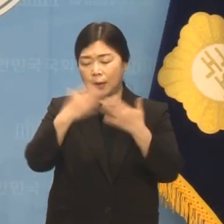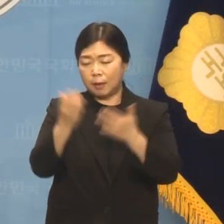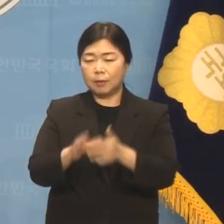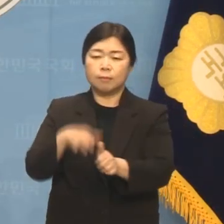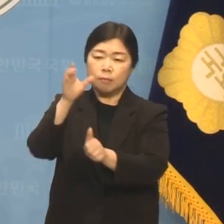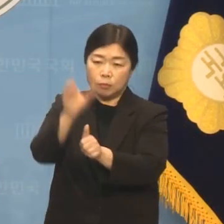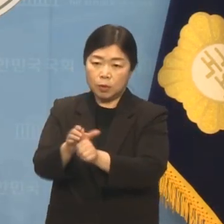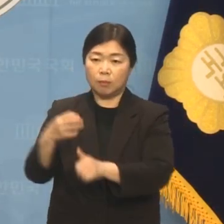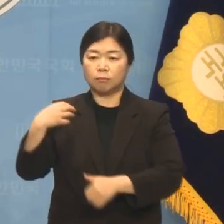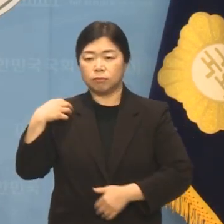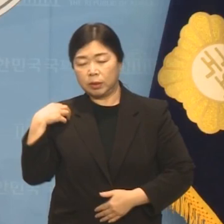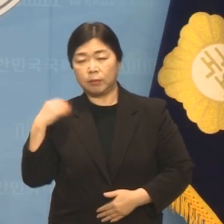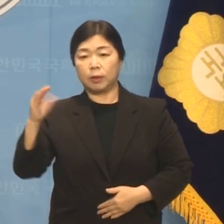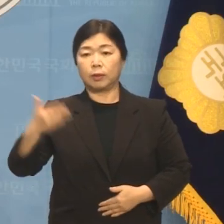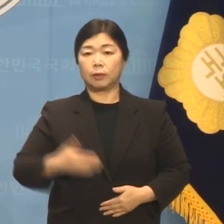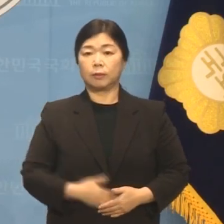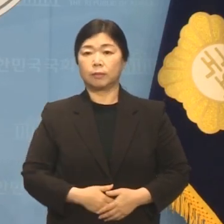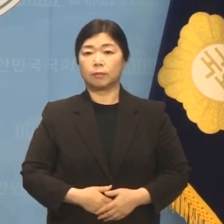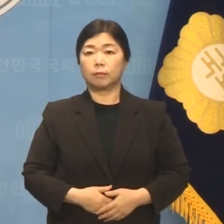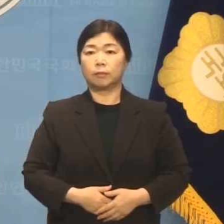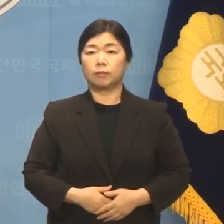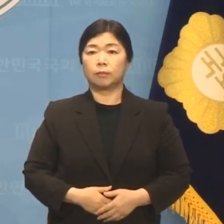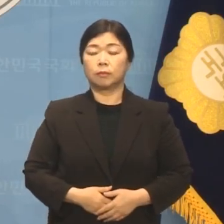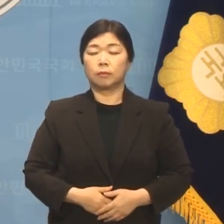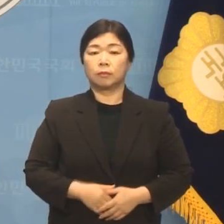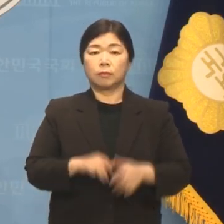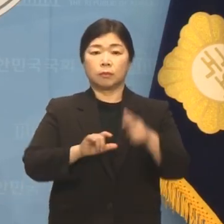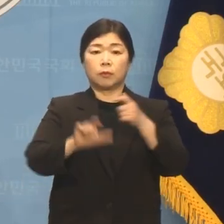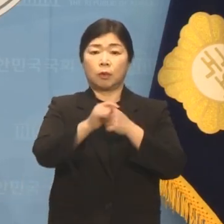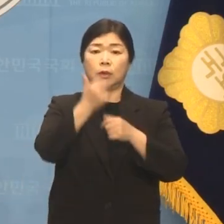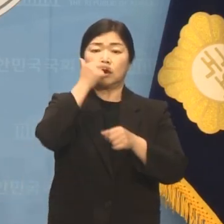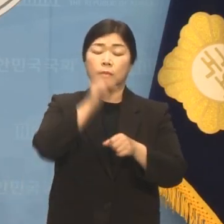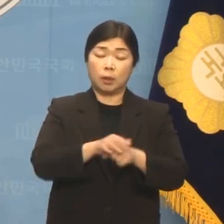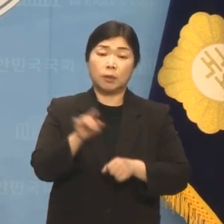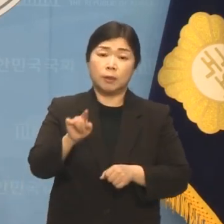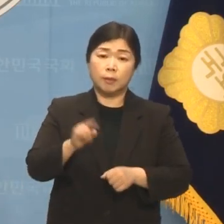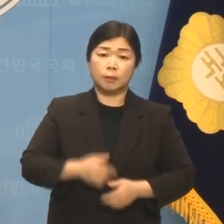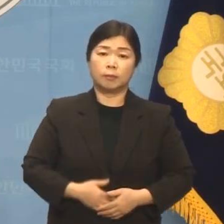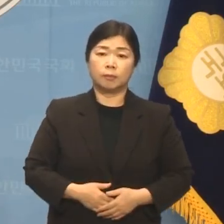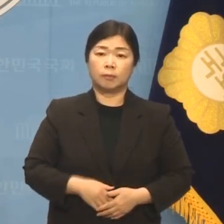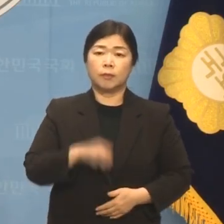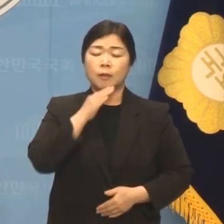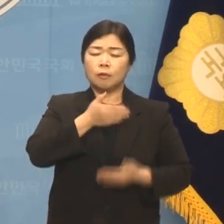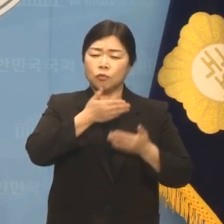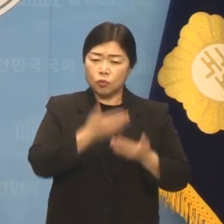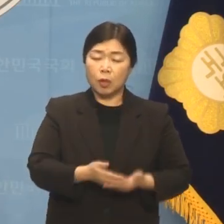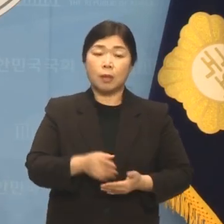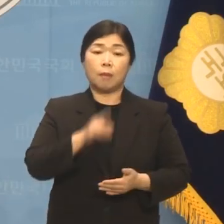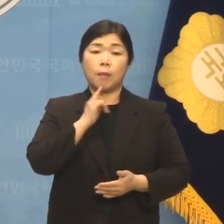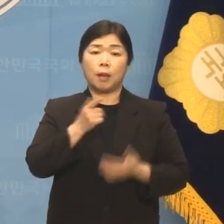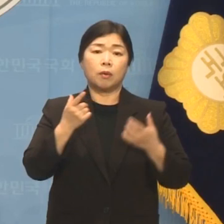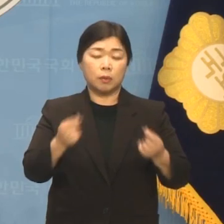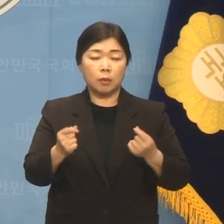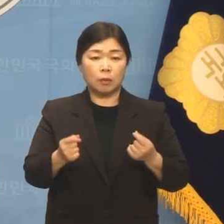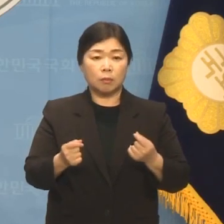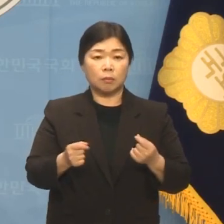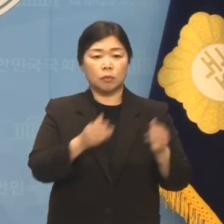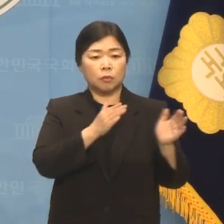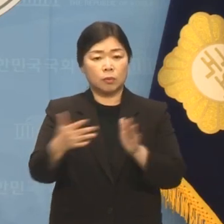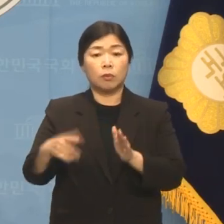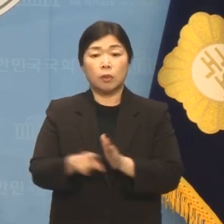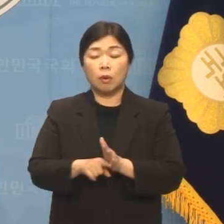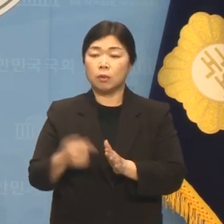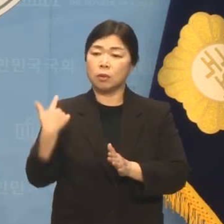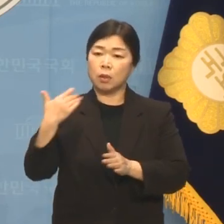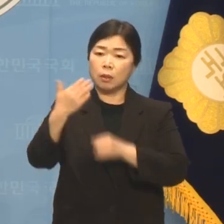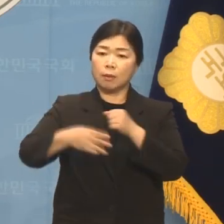것입니다. 더 어이없는 건 그렇게 중요하다고 외치신 아리백 준비를 위해 지난